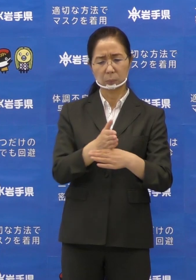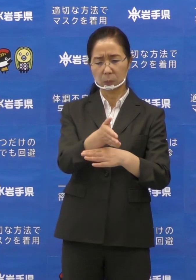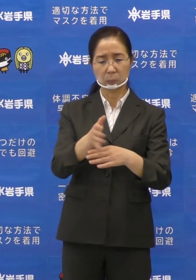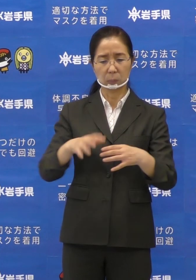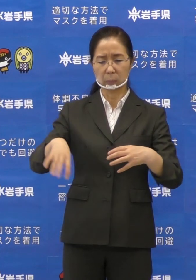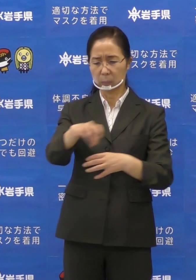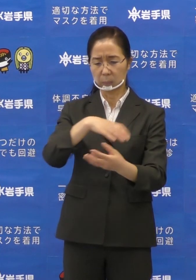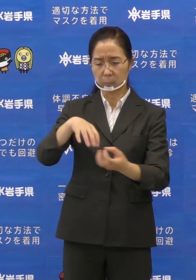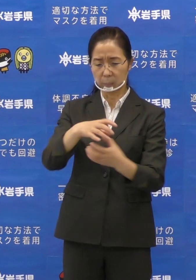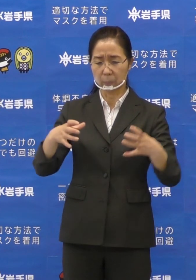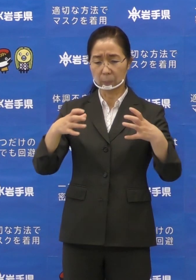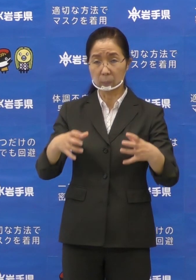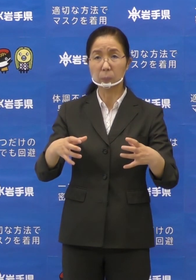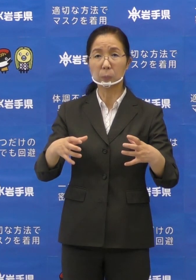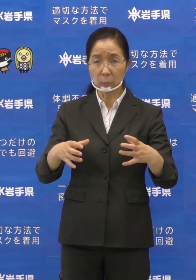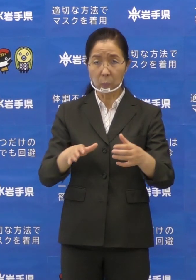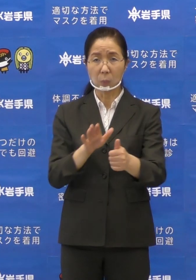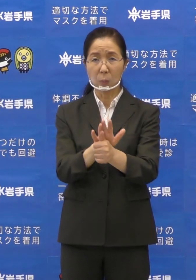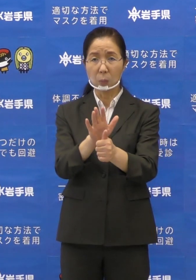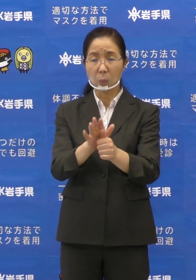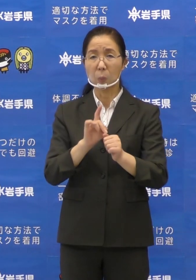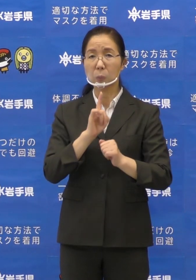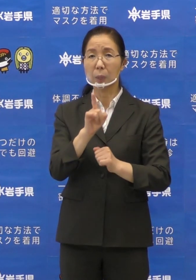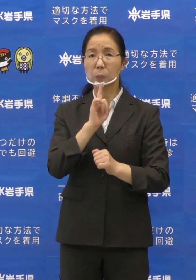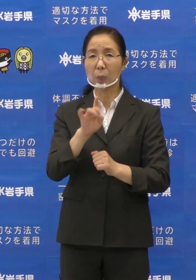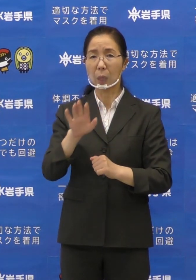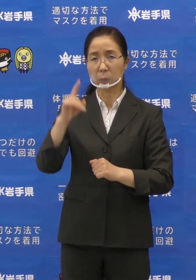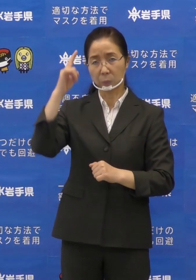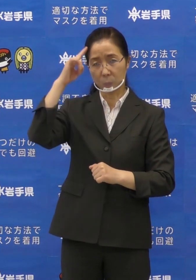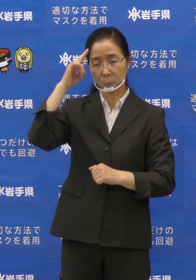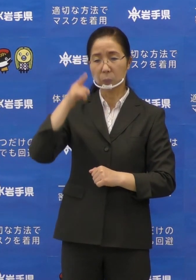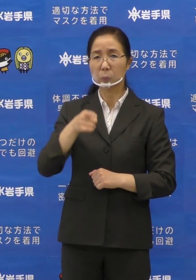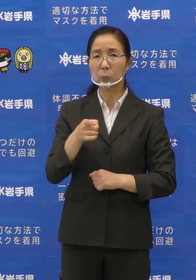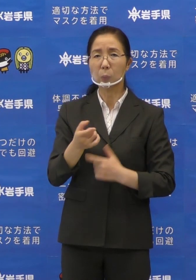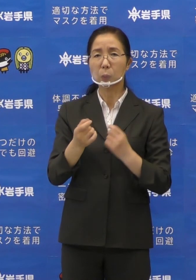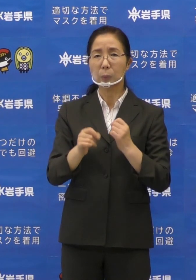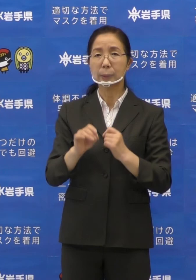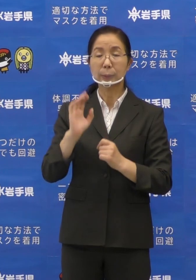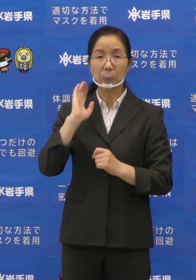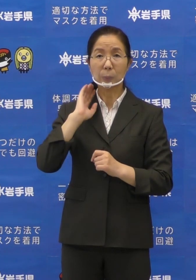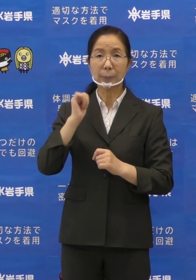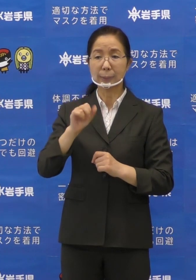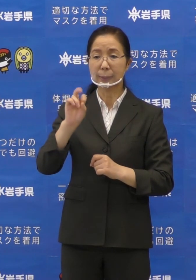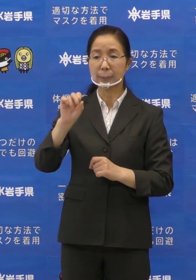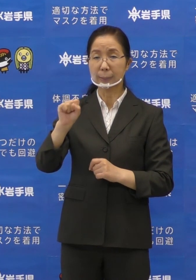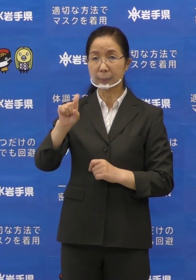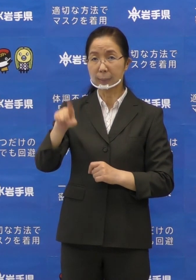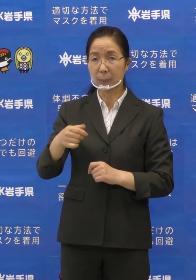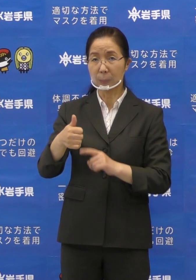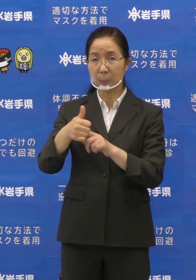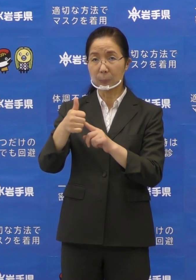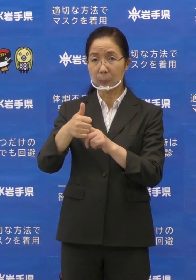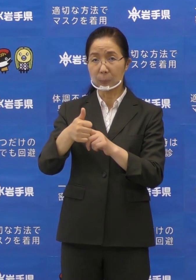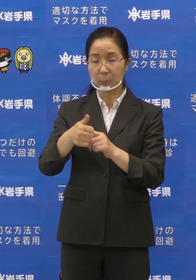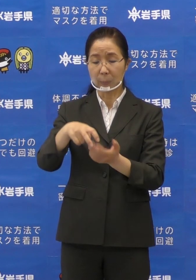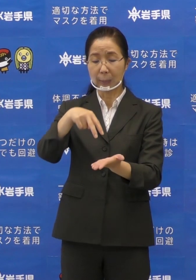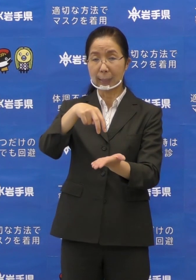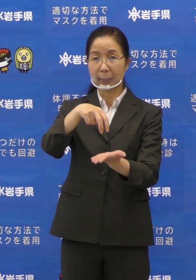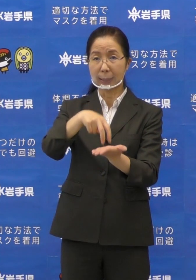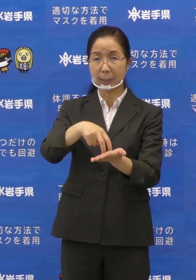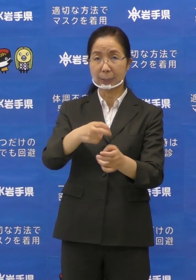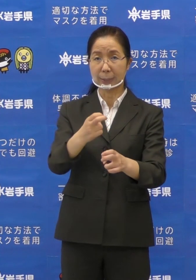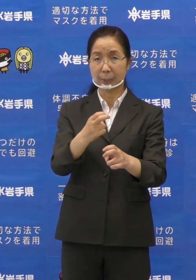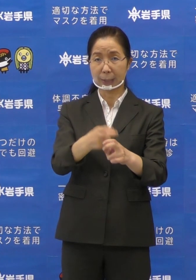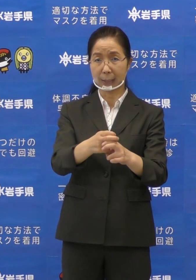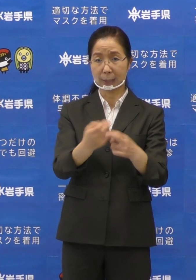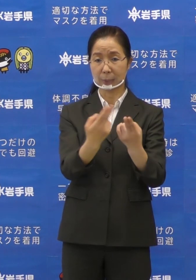よくされていると思うんですけれども、佐野氏、知事が推薦して立憲民主党の方に推薦してというふうなことだ